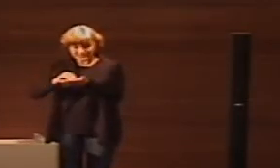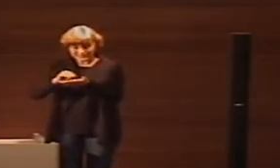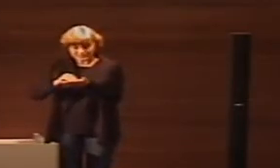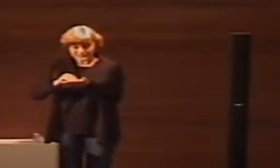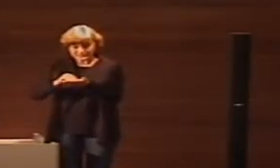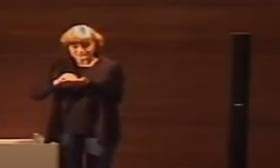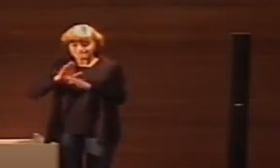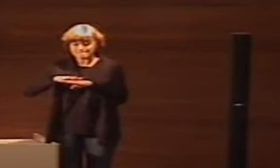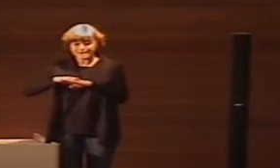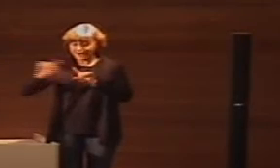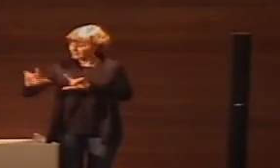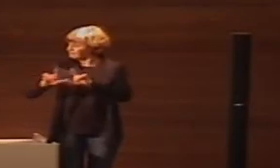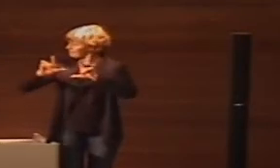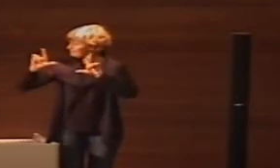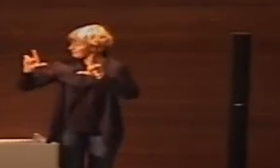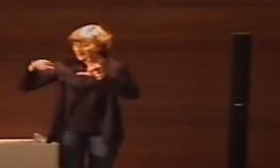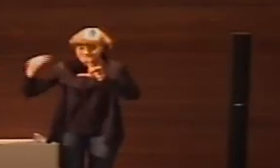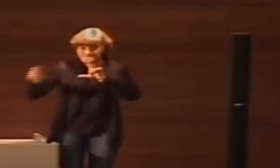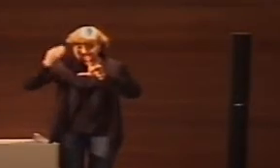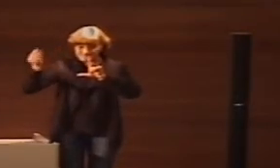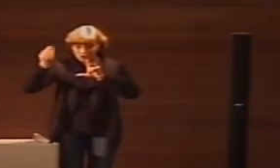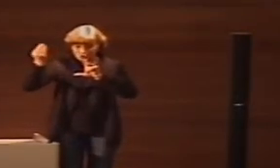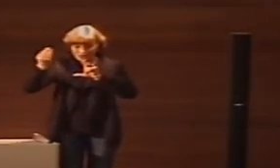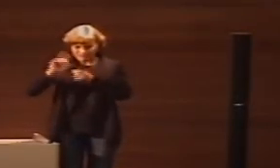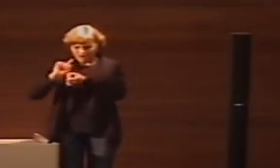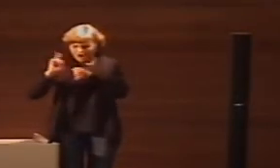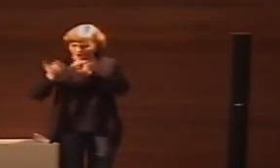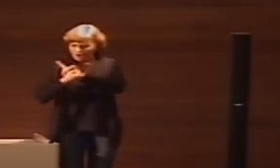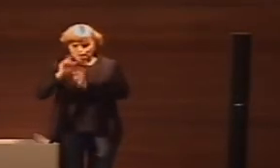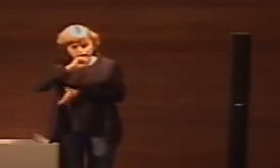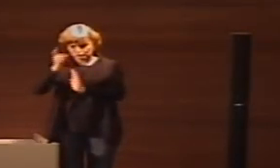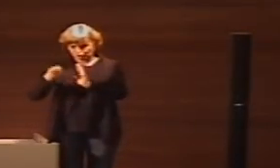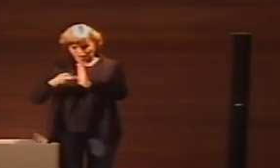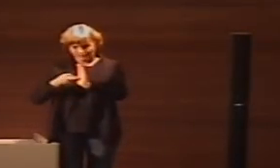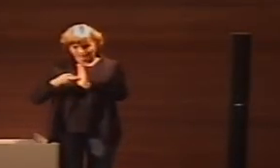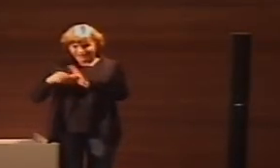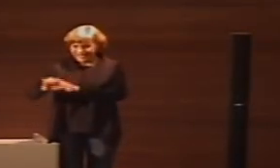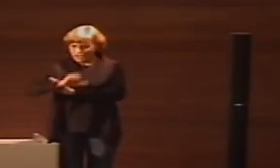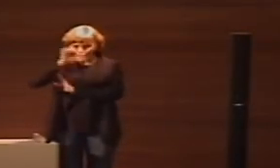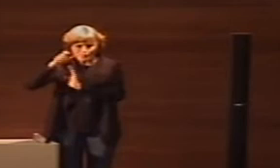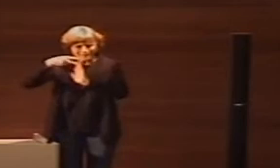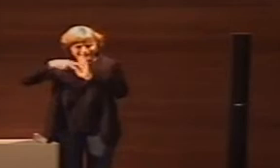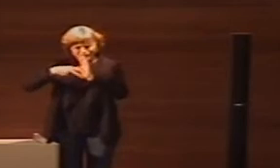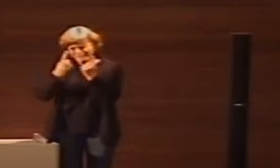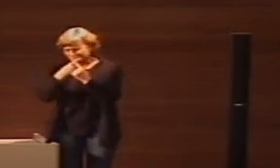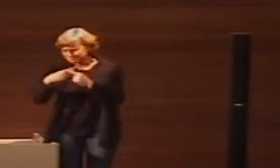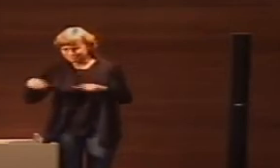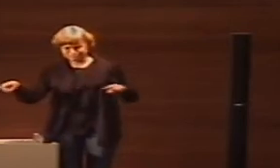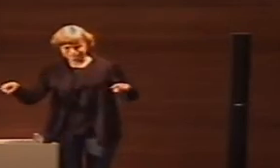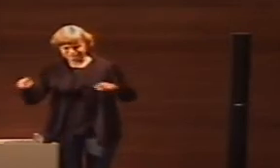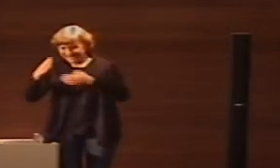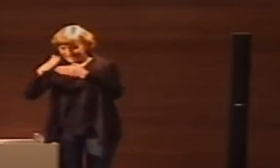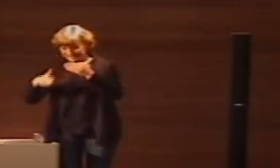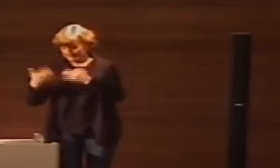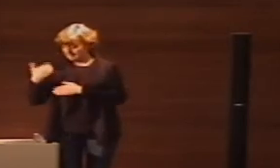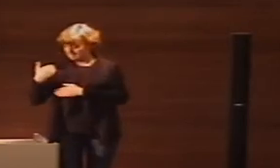foto, ¿no? Por tanto, yo creo que lo que nos viene de Europa, y luego voy a explicar lo que se aprobó provisionalmente el